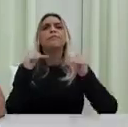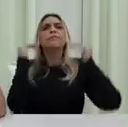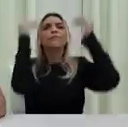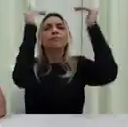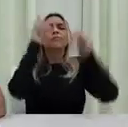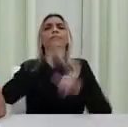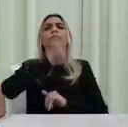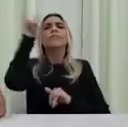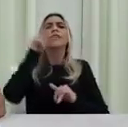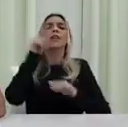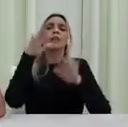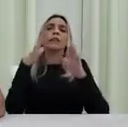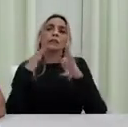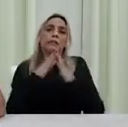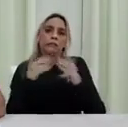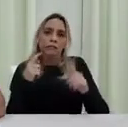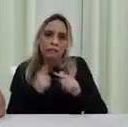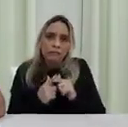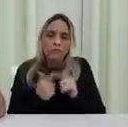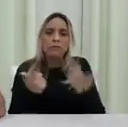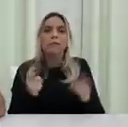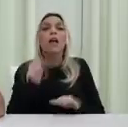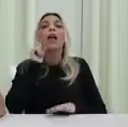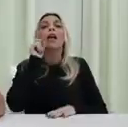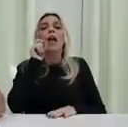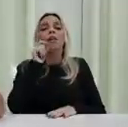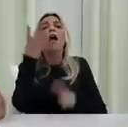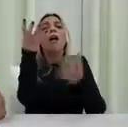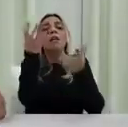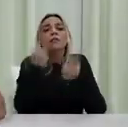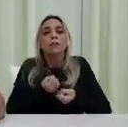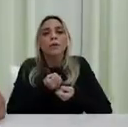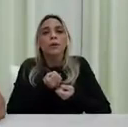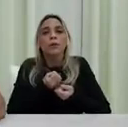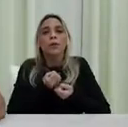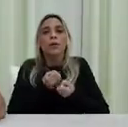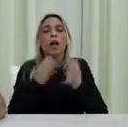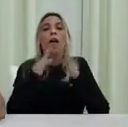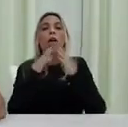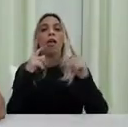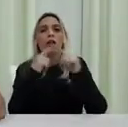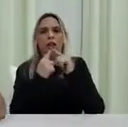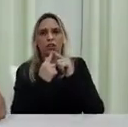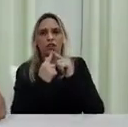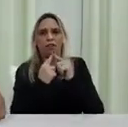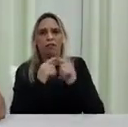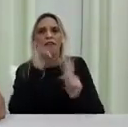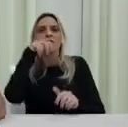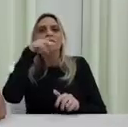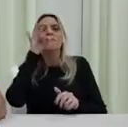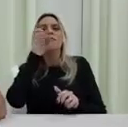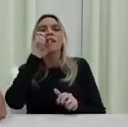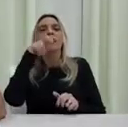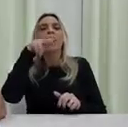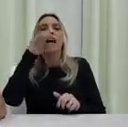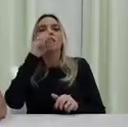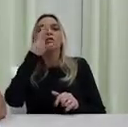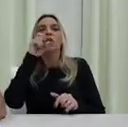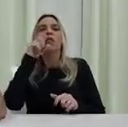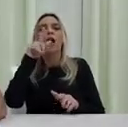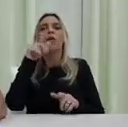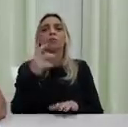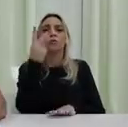dos cristãos, dos evangélicos, seja o que for, tá certo? Recebeu também da Igreja Internacional da Graça de Deus, 2